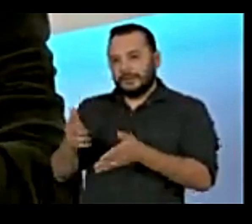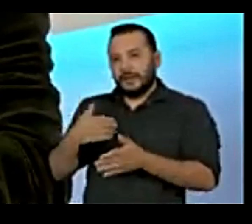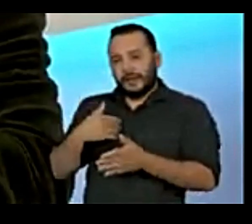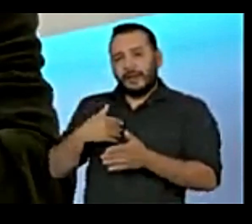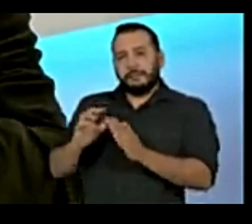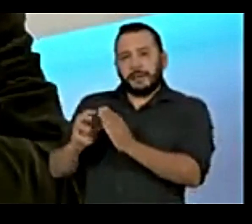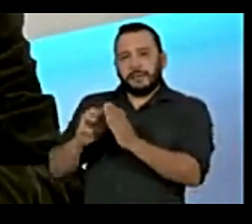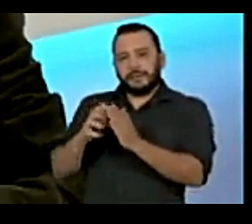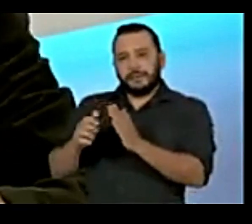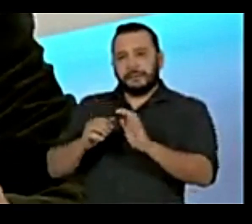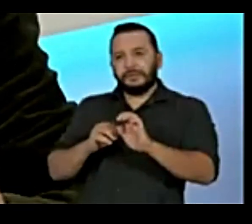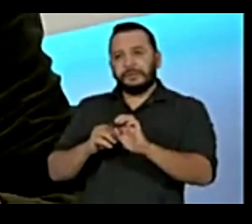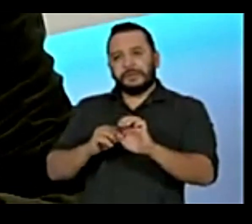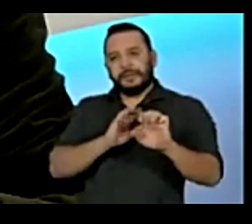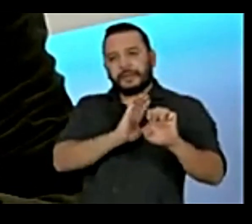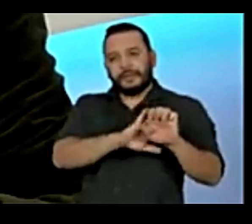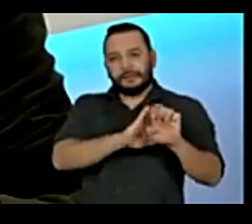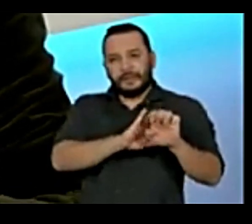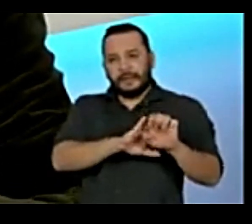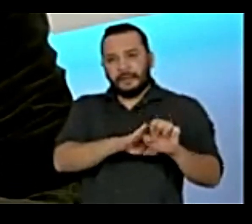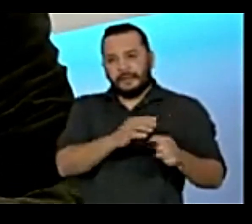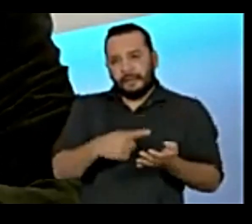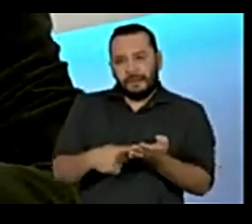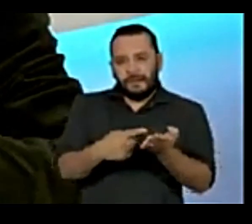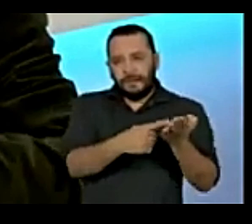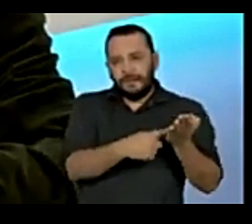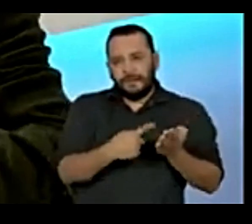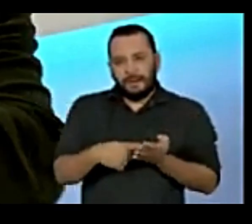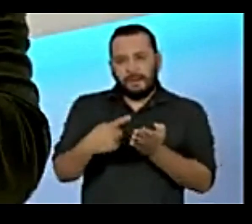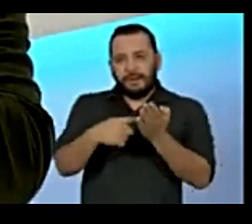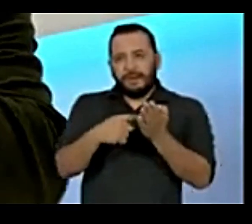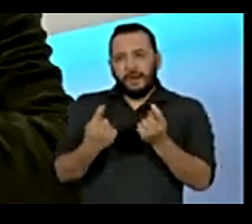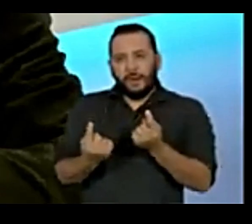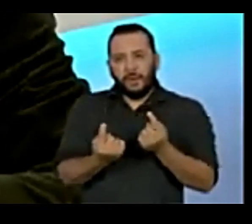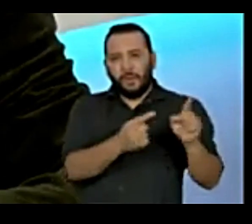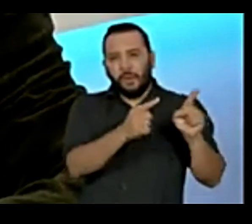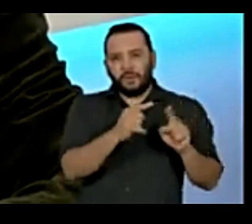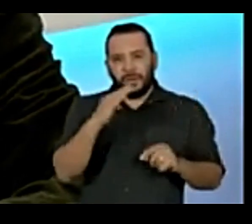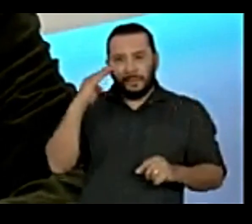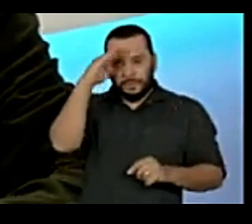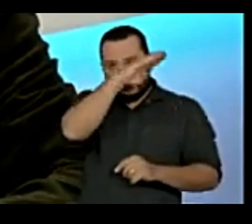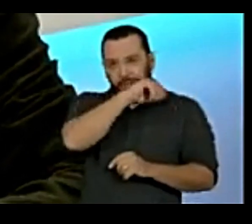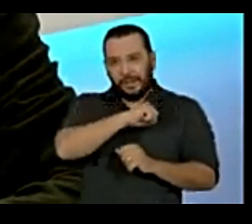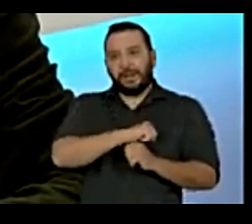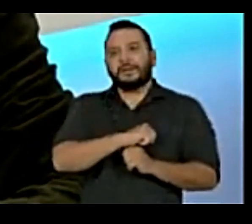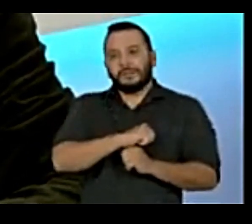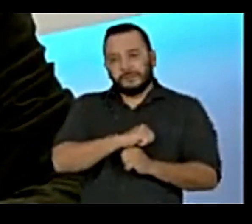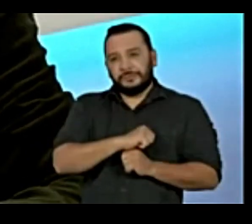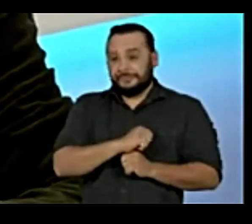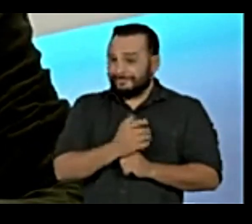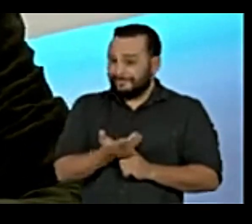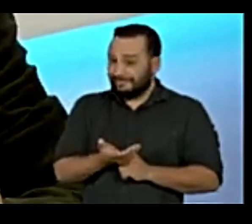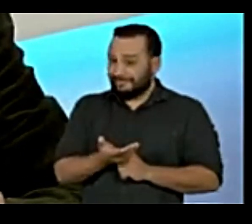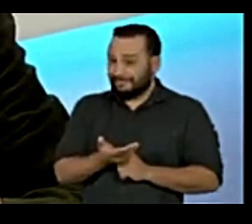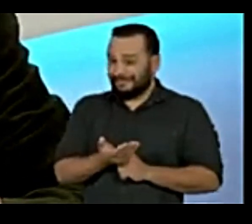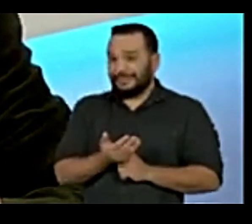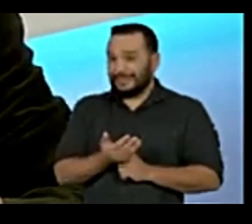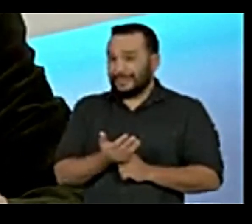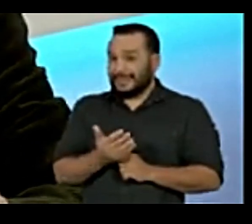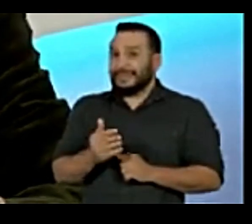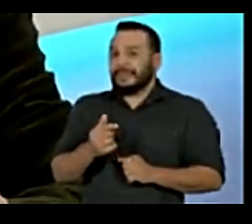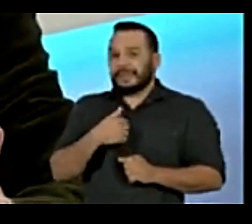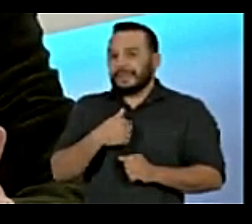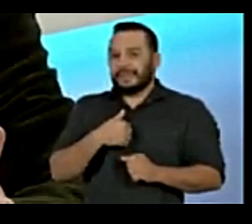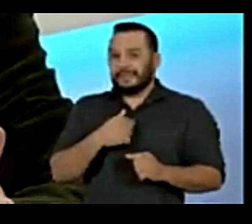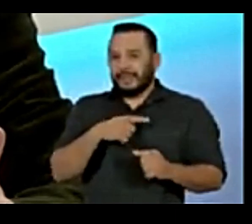esquerda em oposição ao governo Jair Bolsonaro, enfim, para as próximas eleições e tal. E nem ali havia um consenso. O